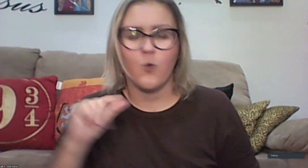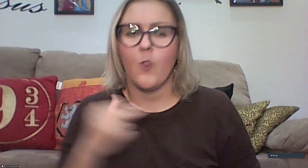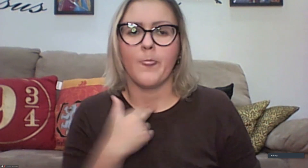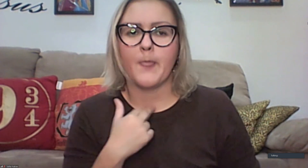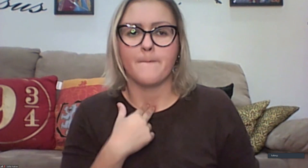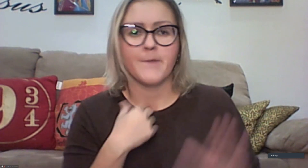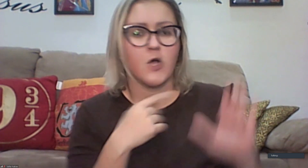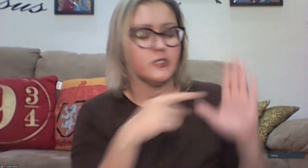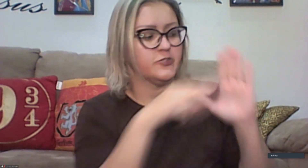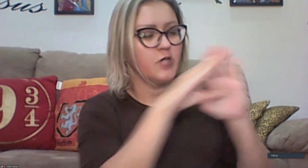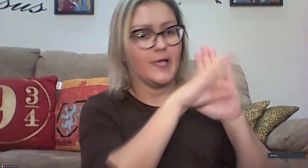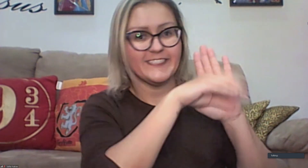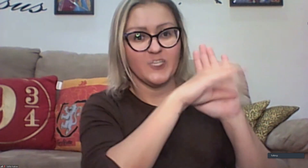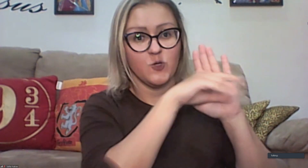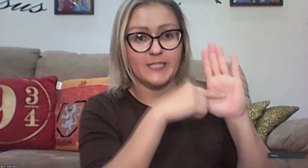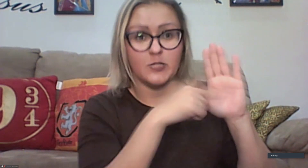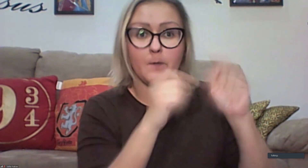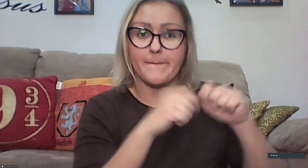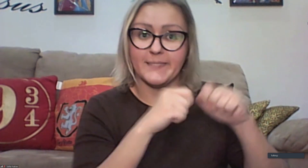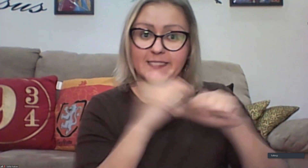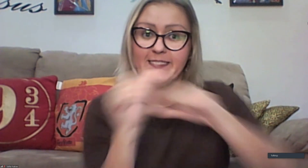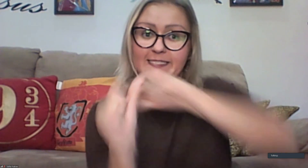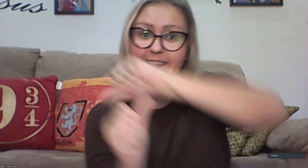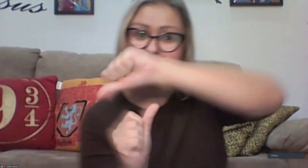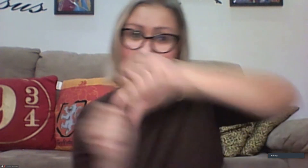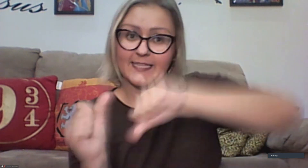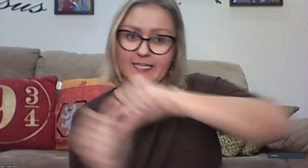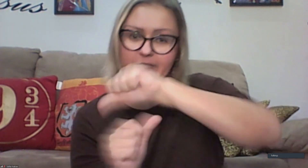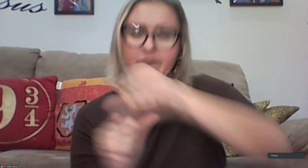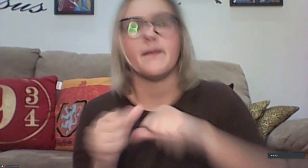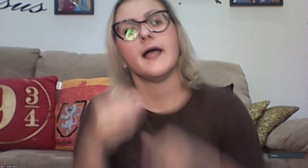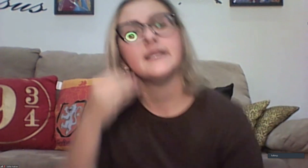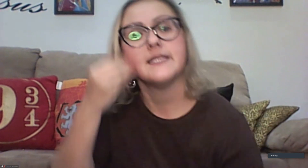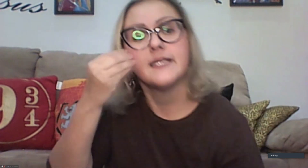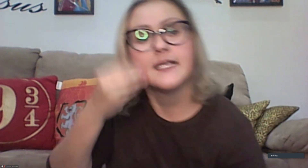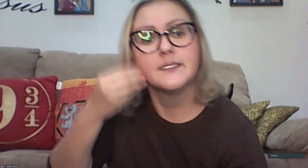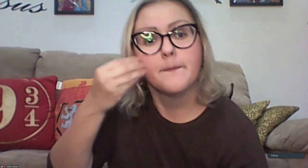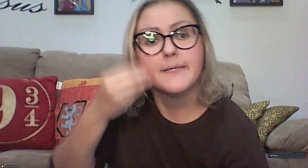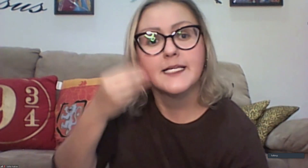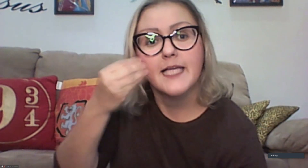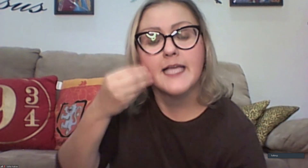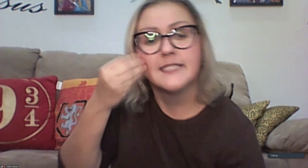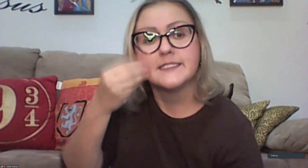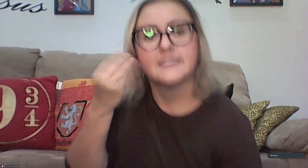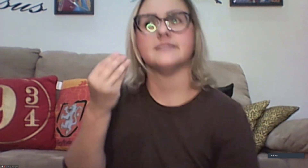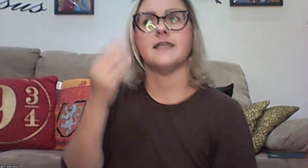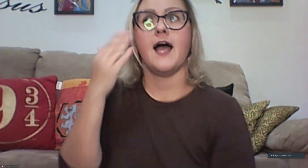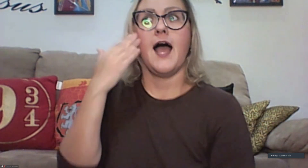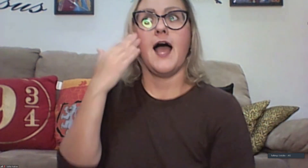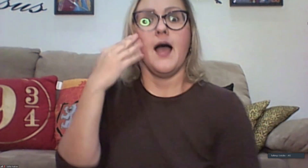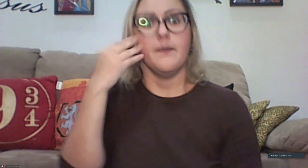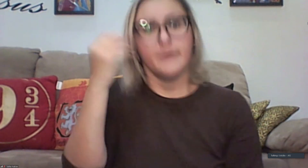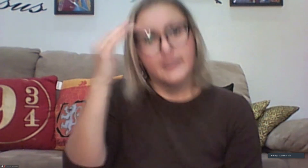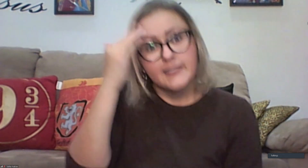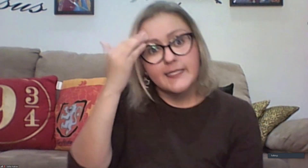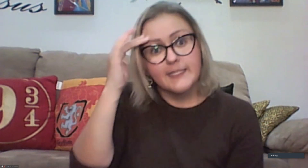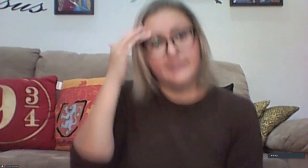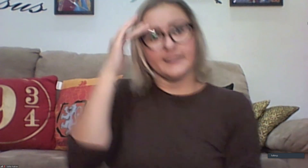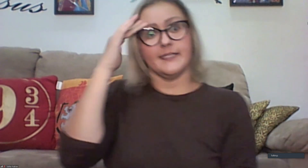ele. Apenas conceito, coisas abstratas, não. É importante que ele tenha essa experiência